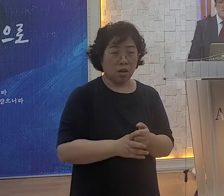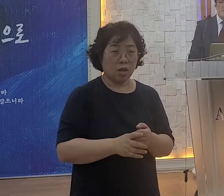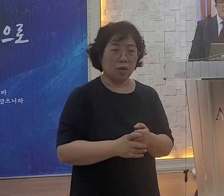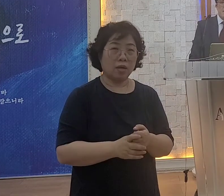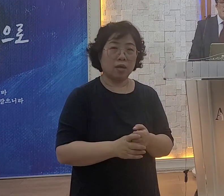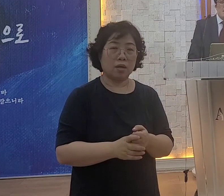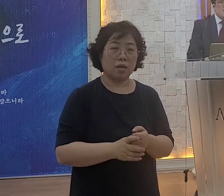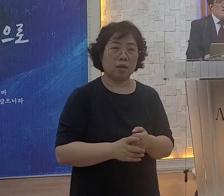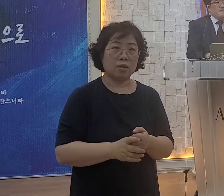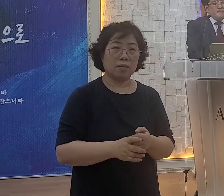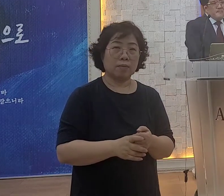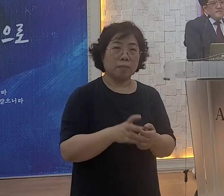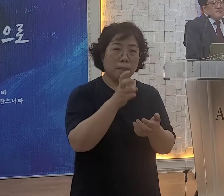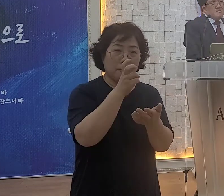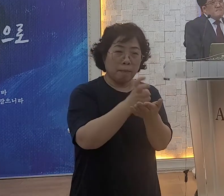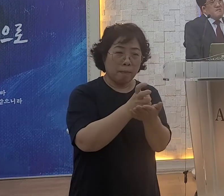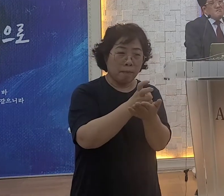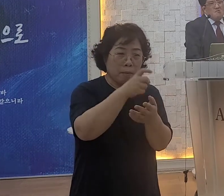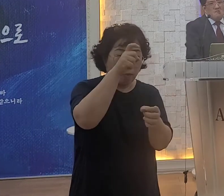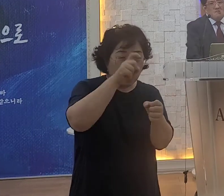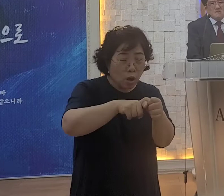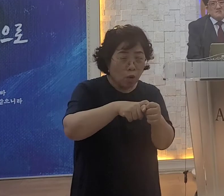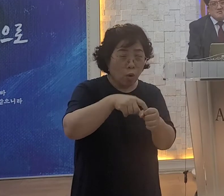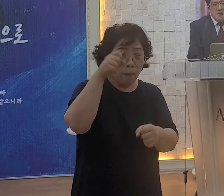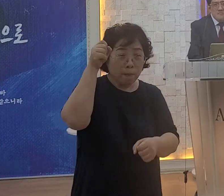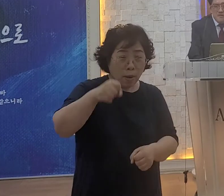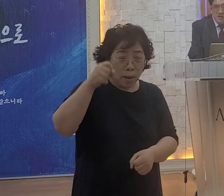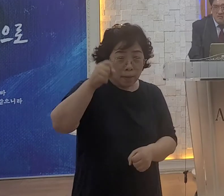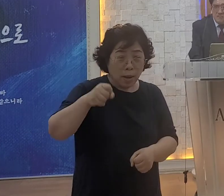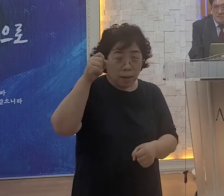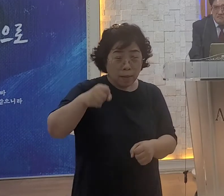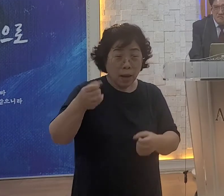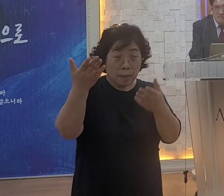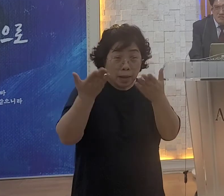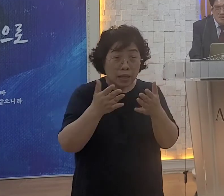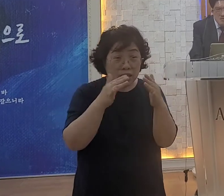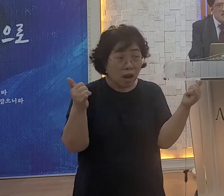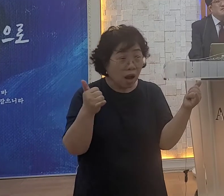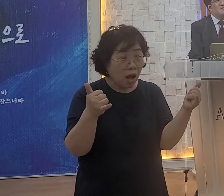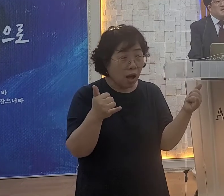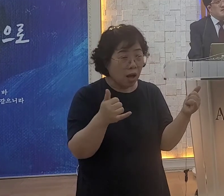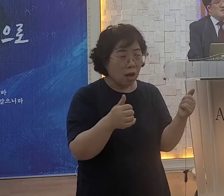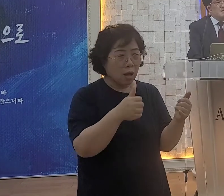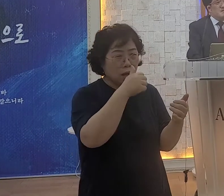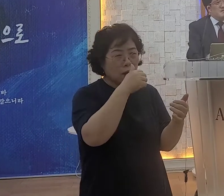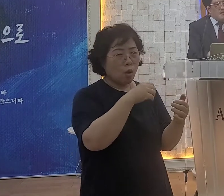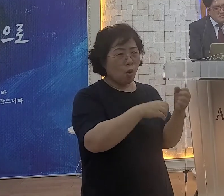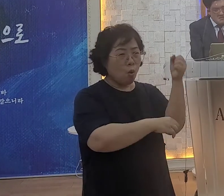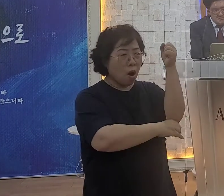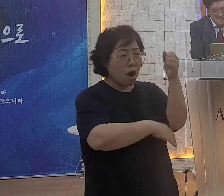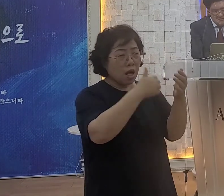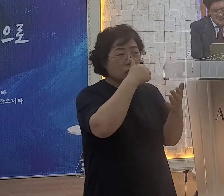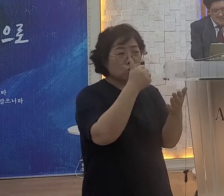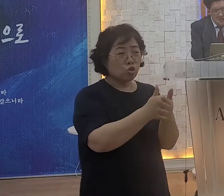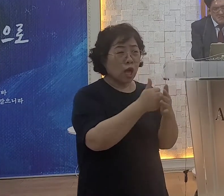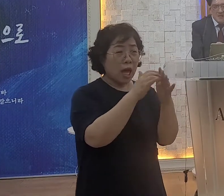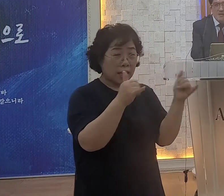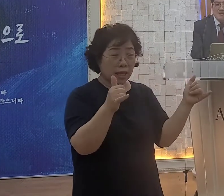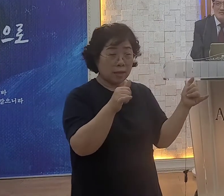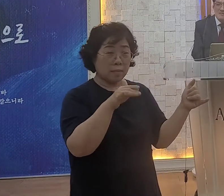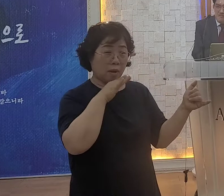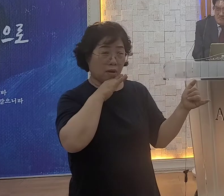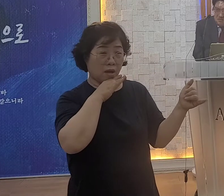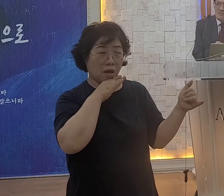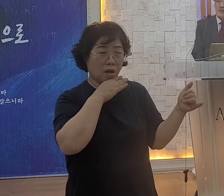말이에요. 그러니까 어렵다고 칭함은 받았는데 법적으로는 의인이 됐는데 사실은 내